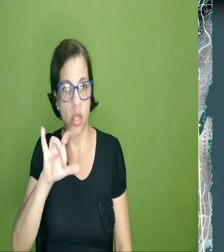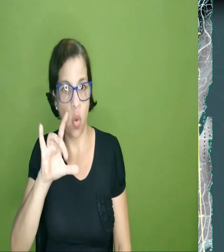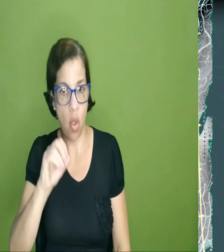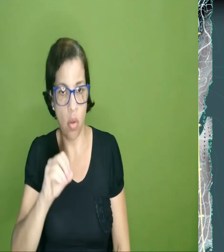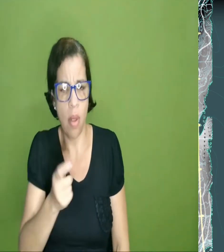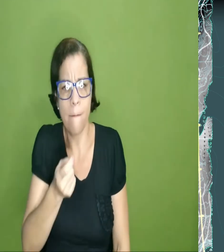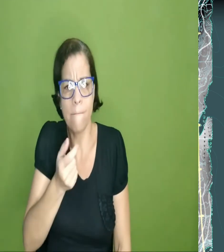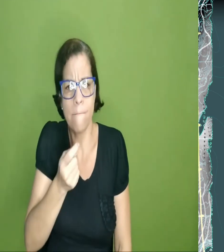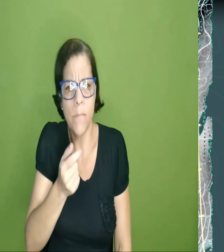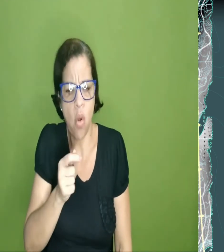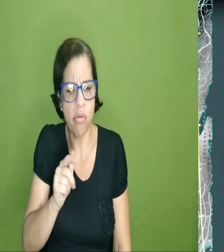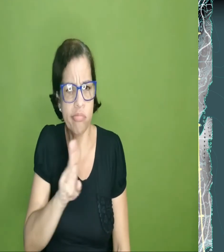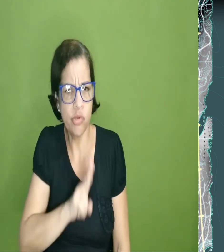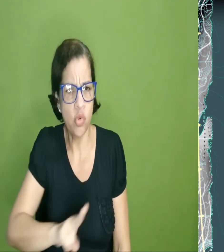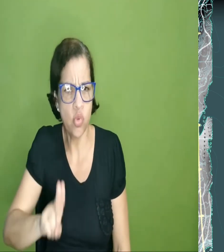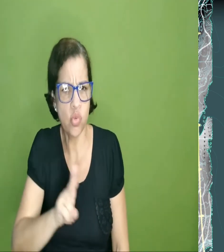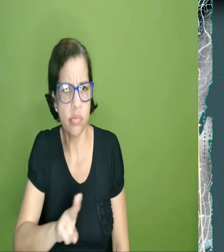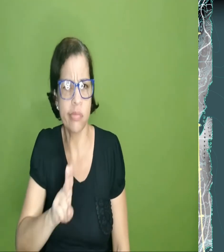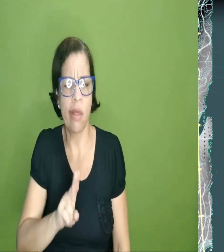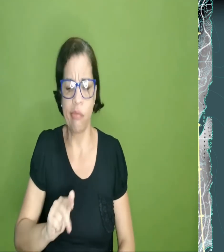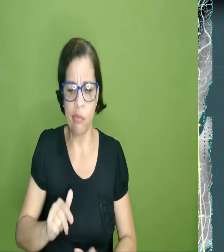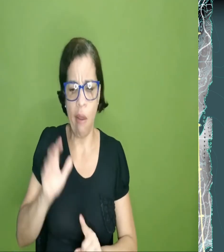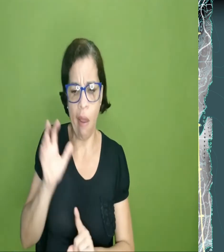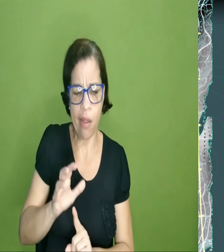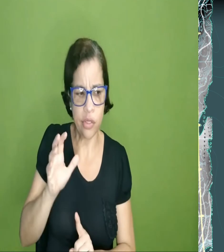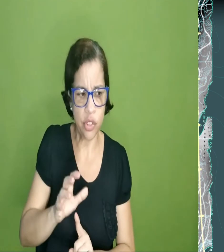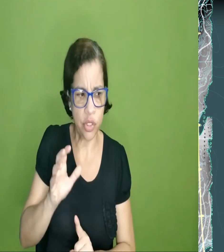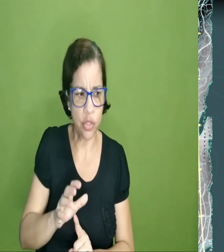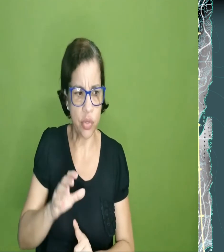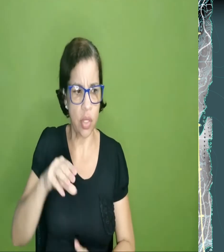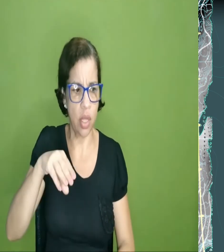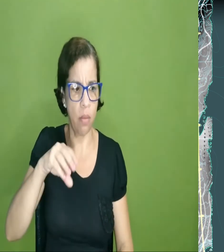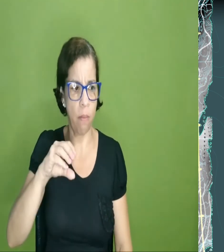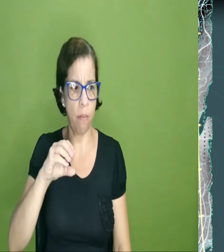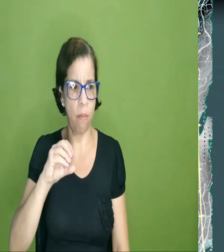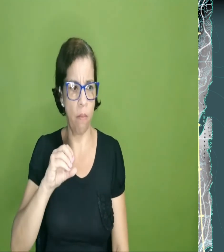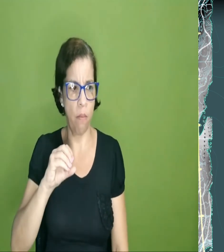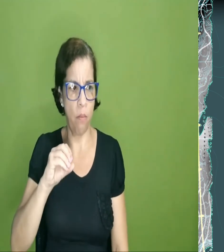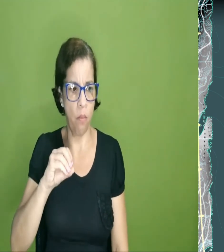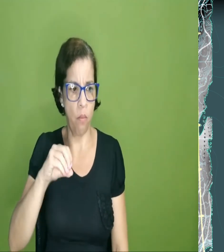muito pouco inativados pela monoaminoxidase e não são inativados pela